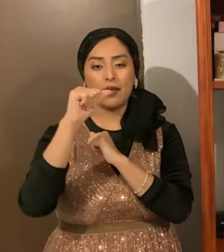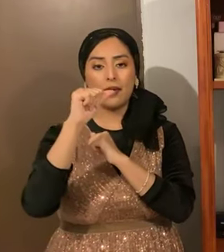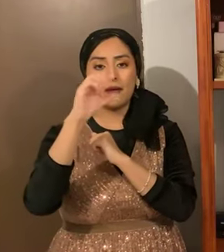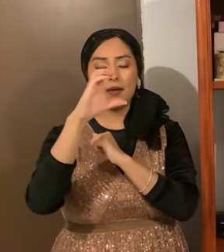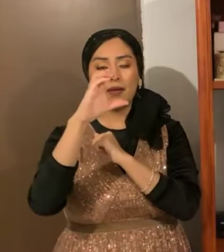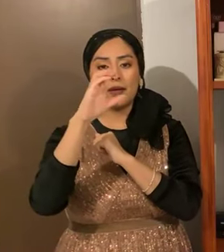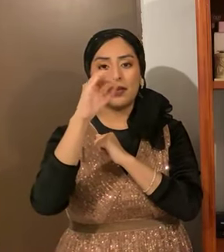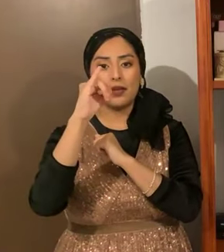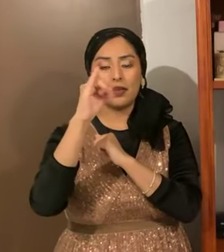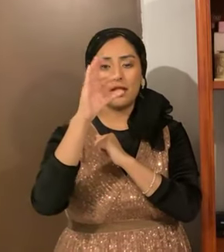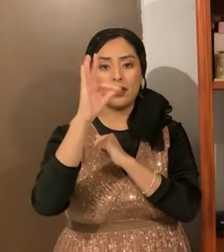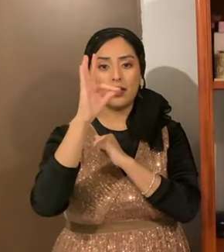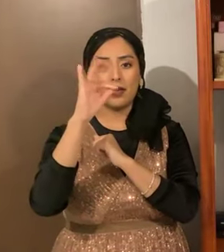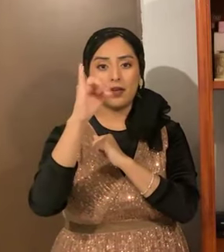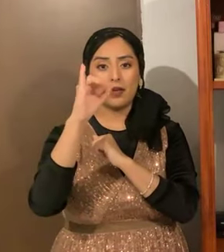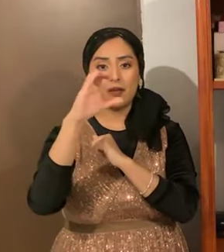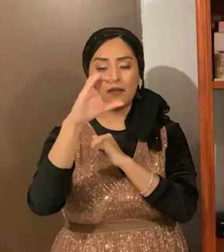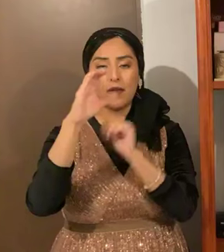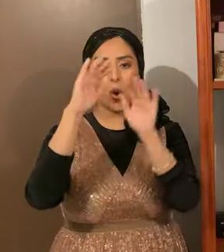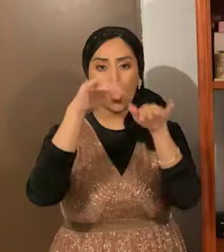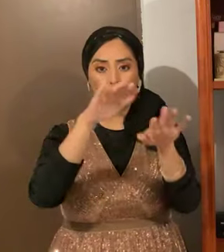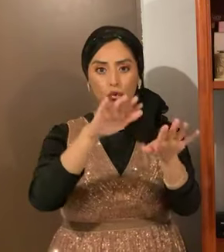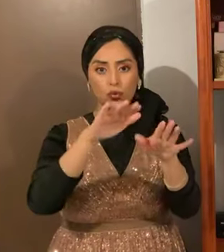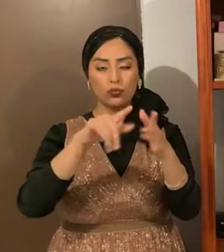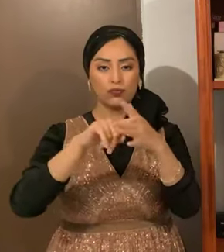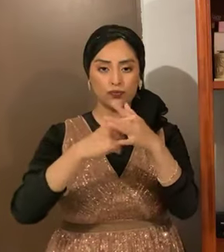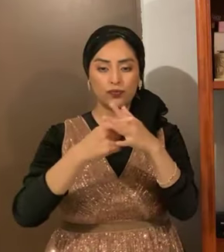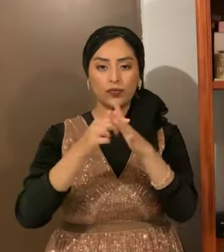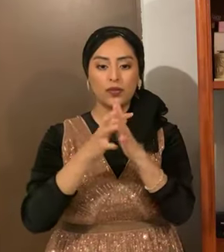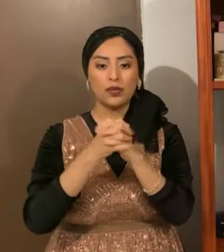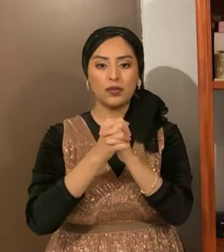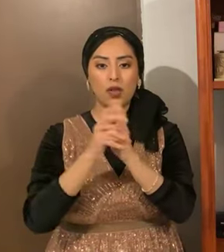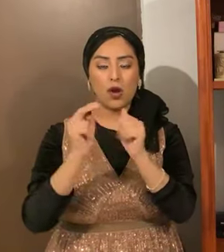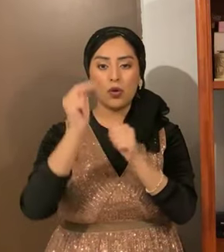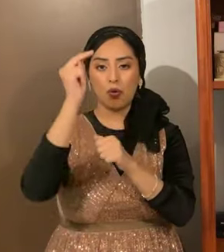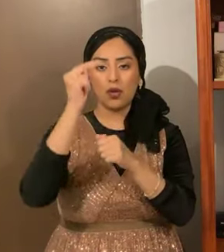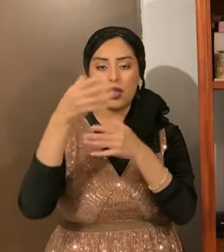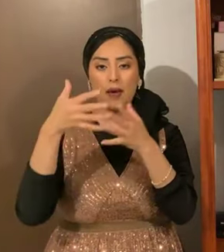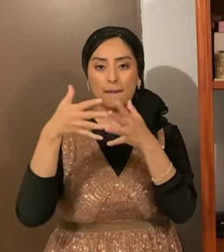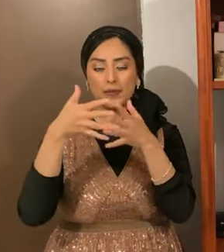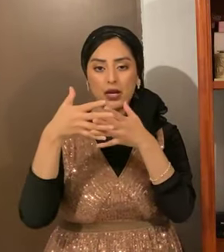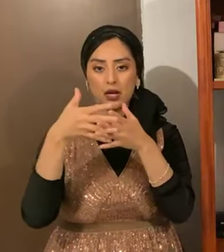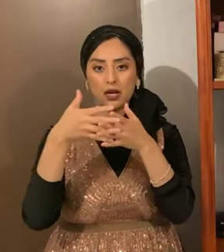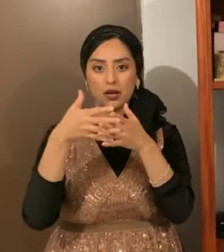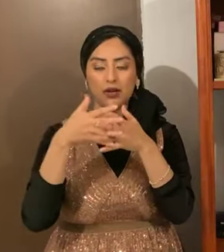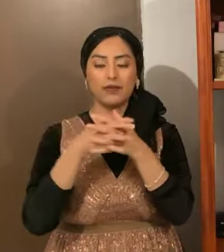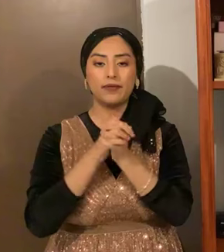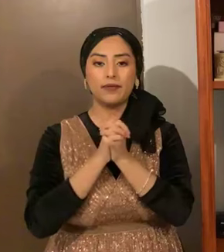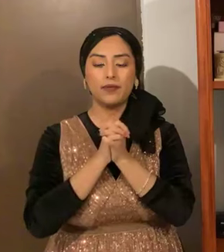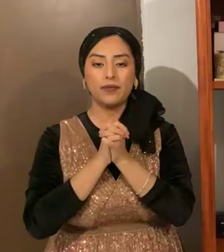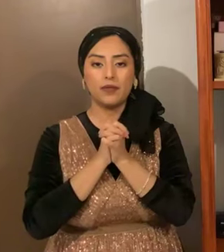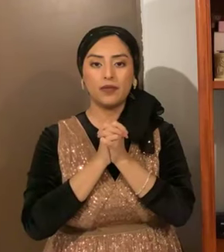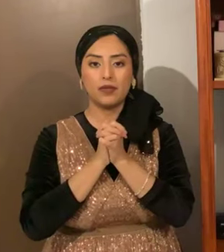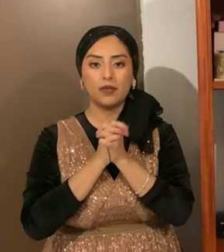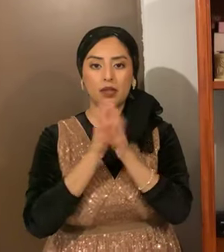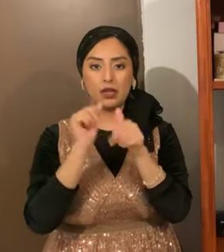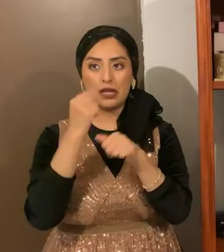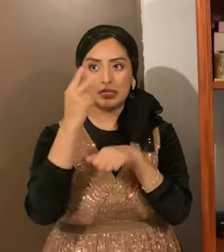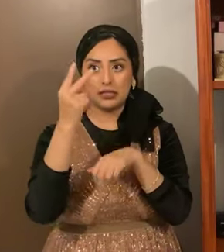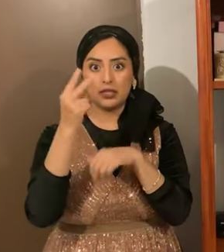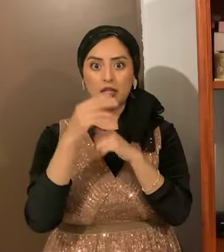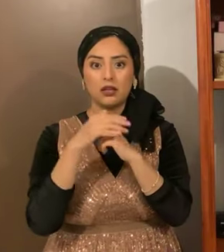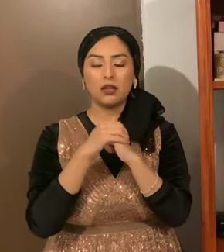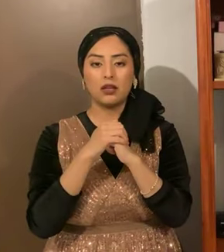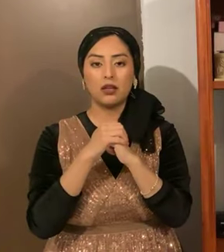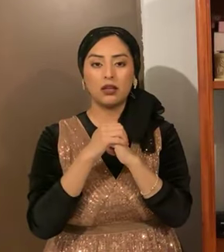Pacífico. Vamos a empezar. Número 1, América del Norte. Tremendo, ¿verdad? Va